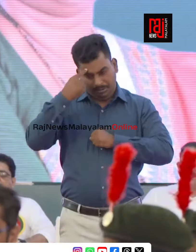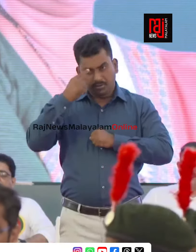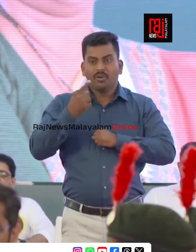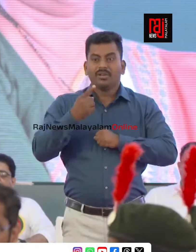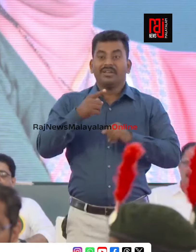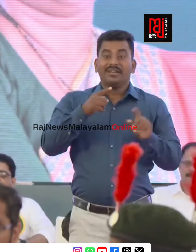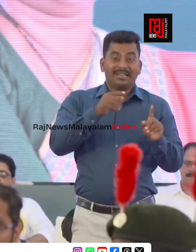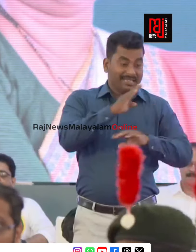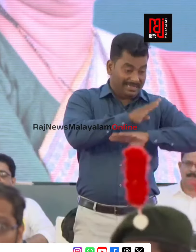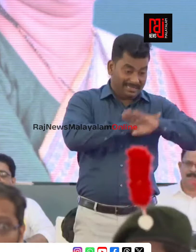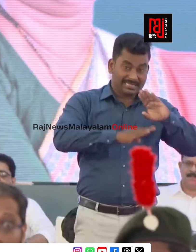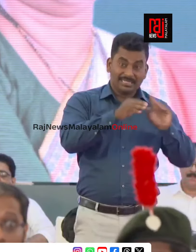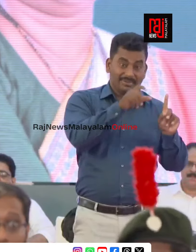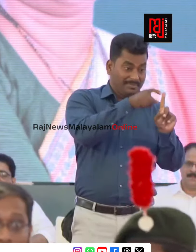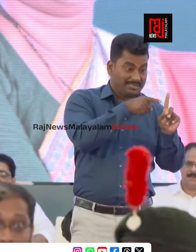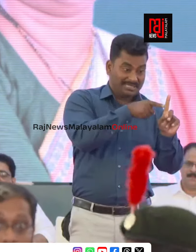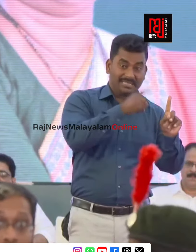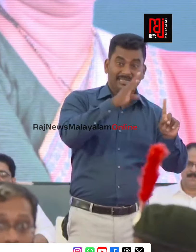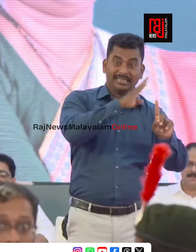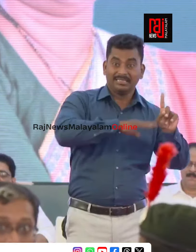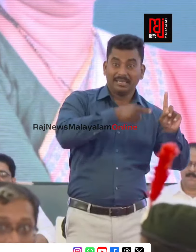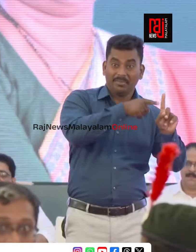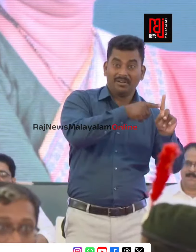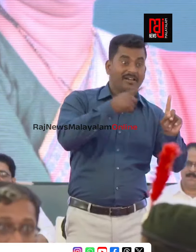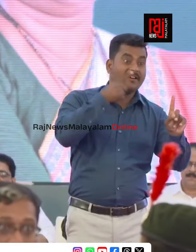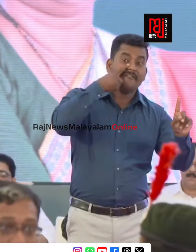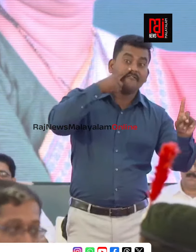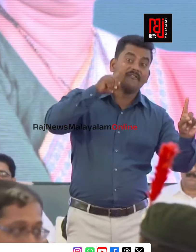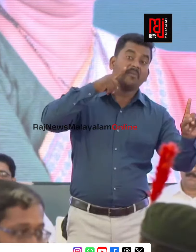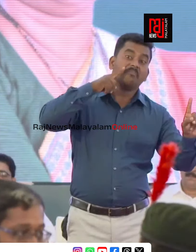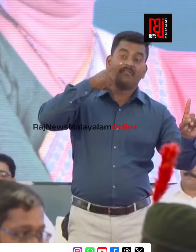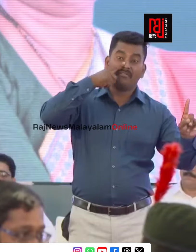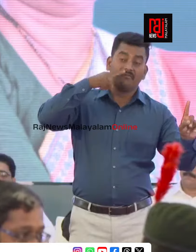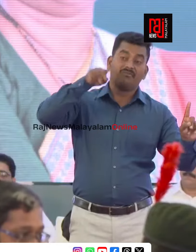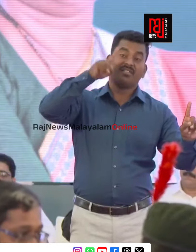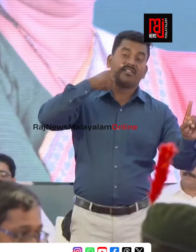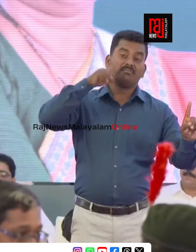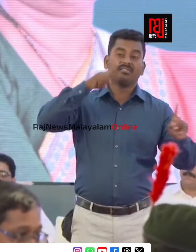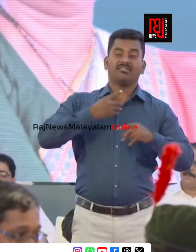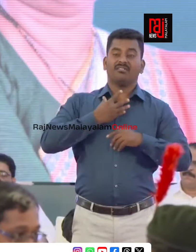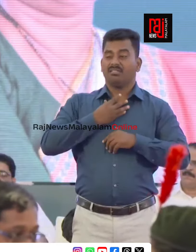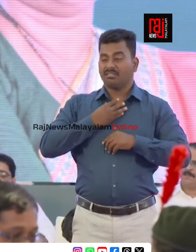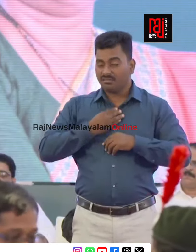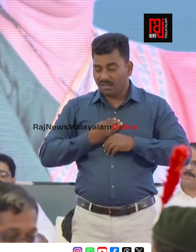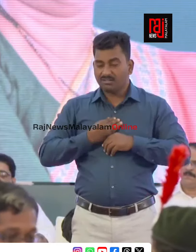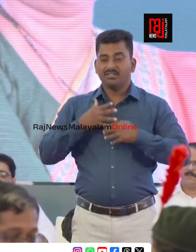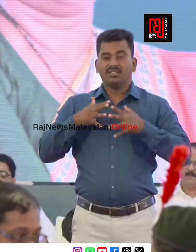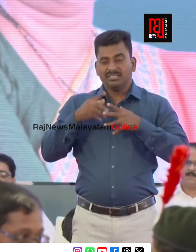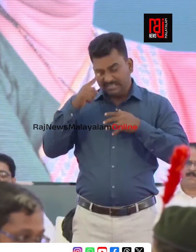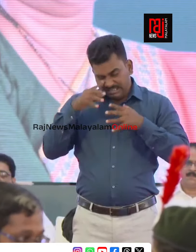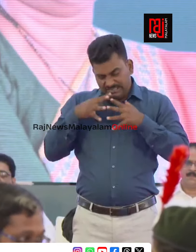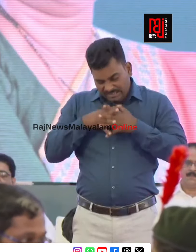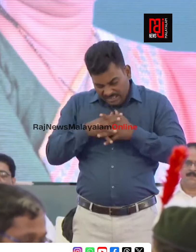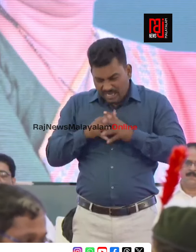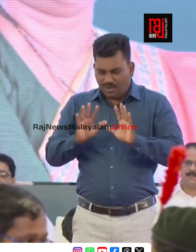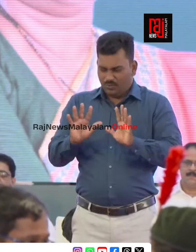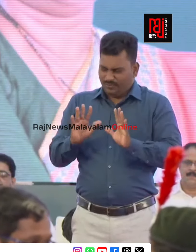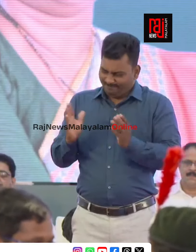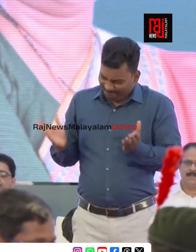ആരംഭിക്കുമെന്നാണ് സർക്കാരിന്റെ നയം. ജില്ലാ സാമൂഹ്യ നീതി ഓഫീസർമാരുടെ നേതൃത്വത്തിൽ സ്പെഷ്യൽ